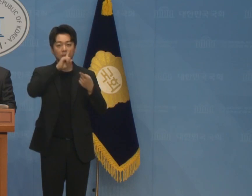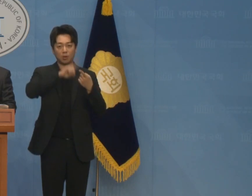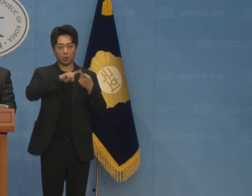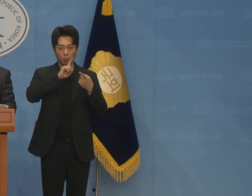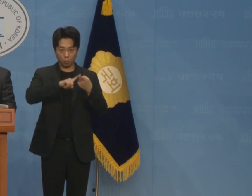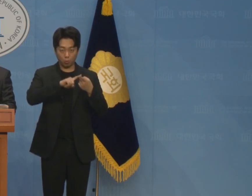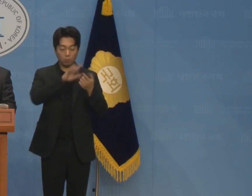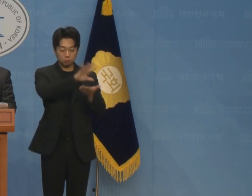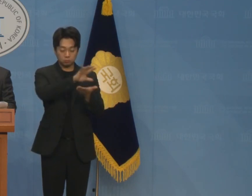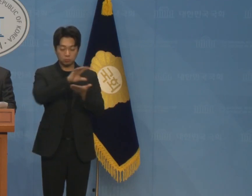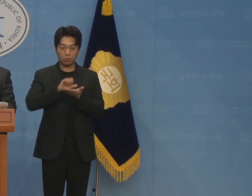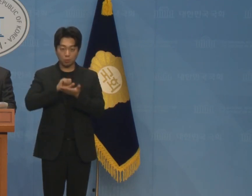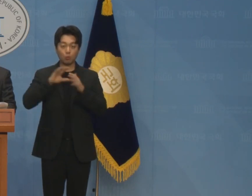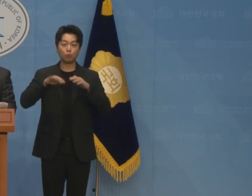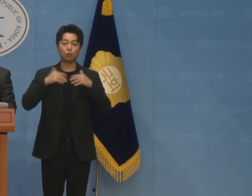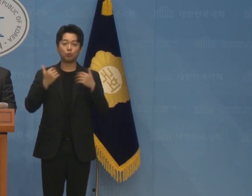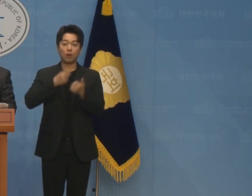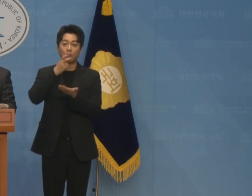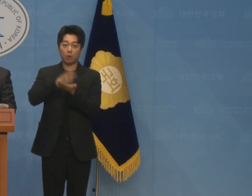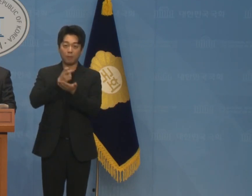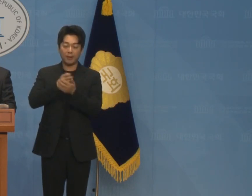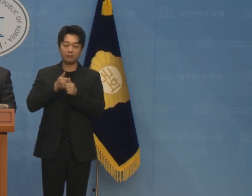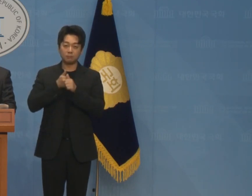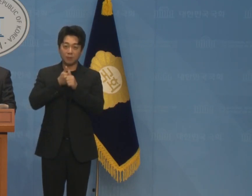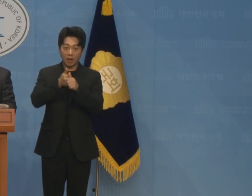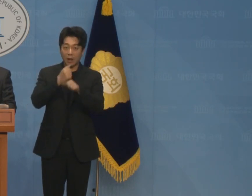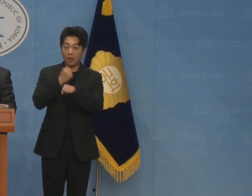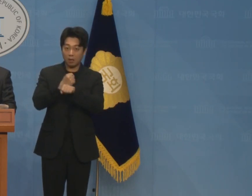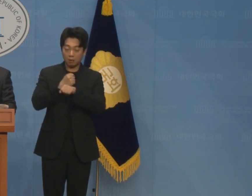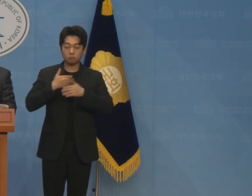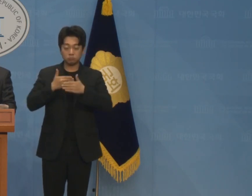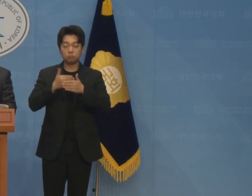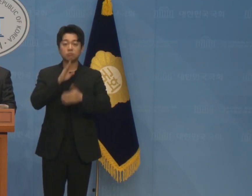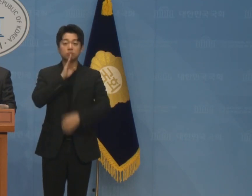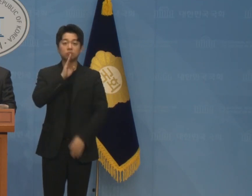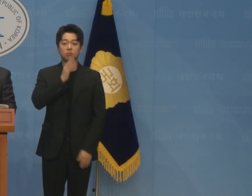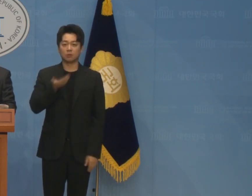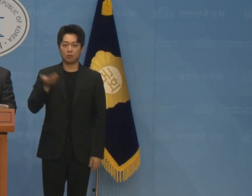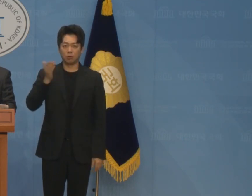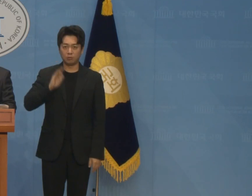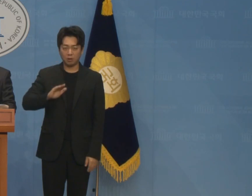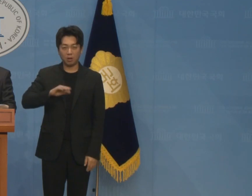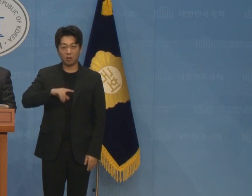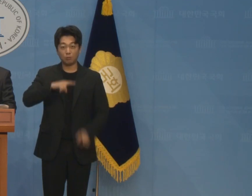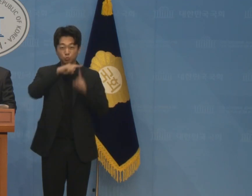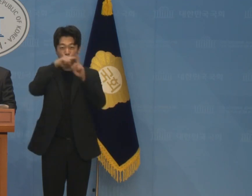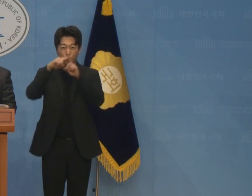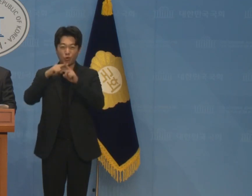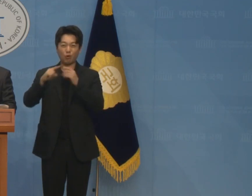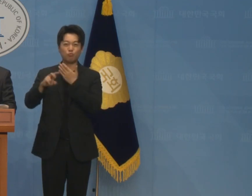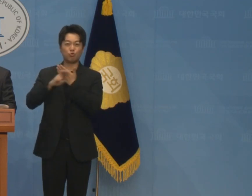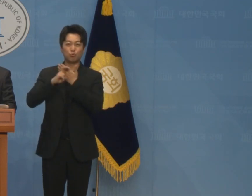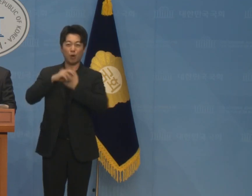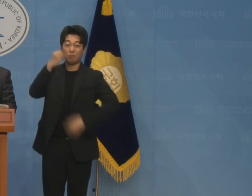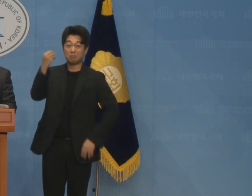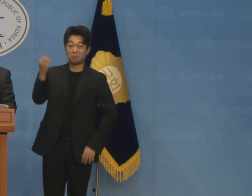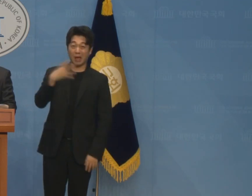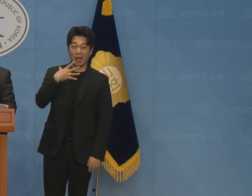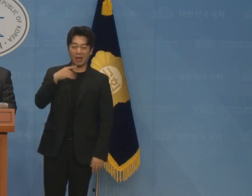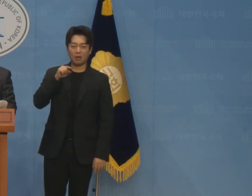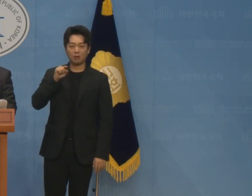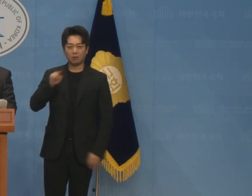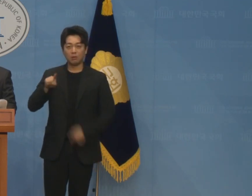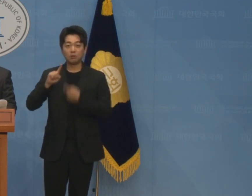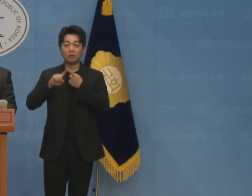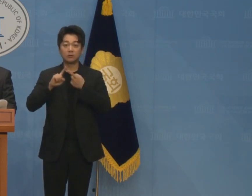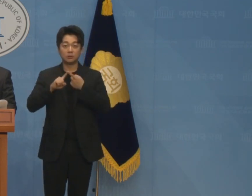적법하게 처리하겠다는 것인데 그저 불법이라고만 비판하는 집권 여당 국민의힘 의원들을 국민들이